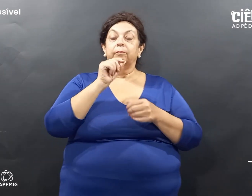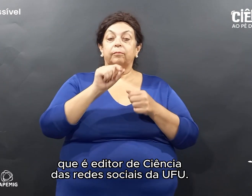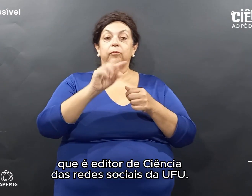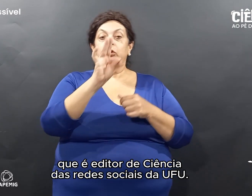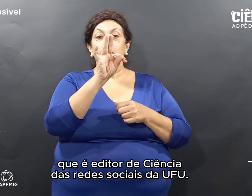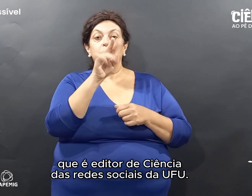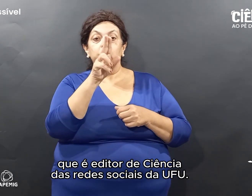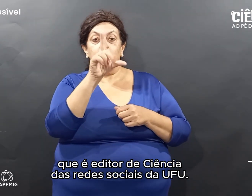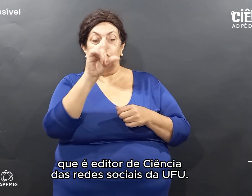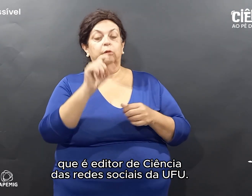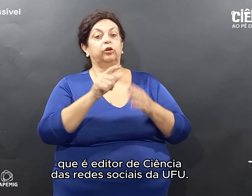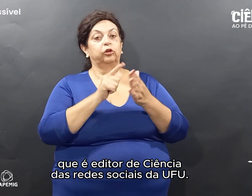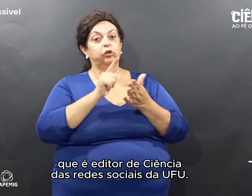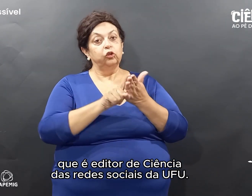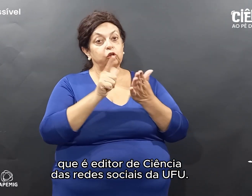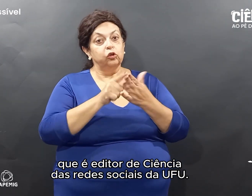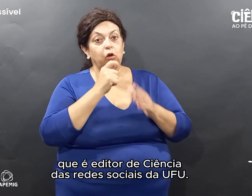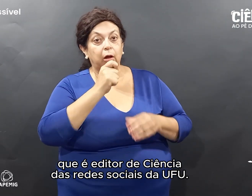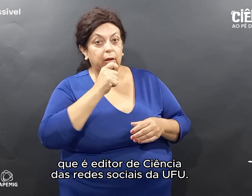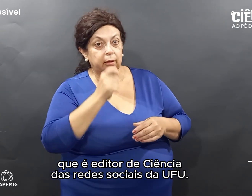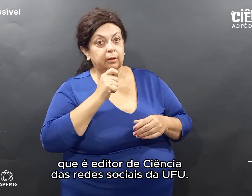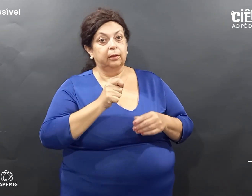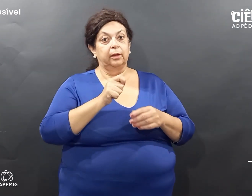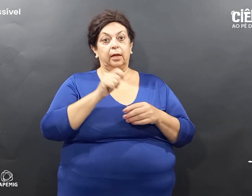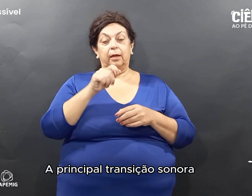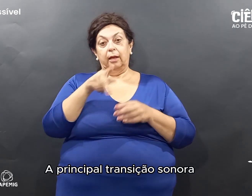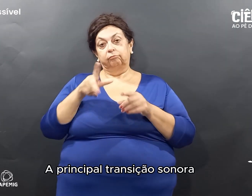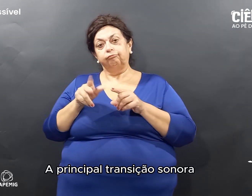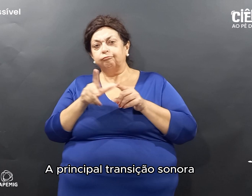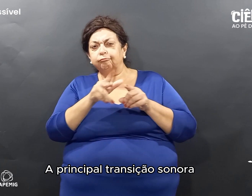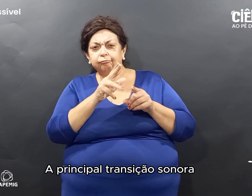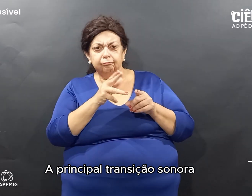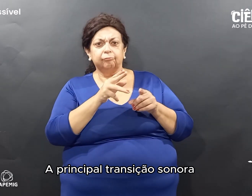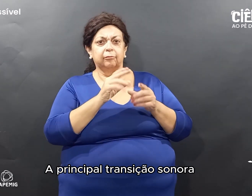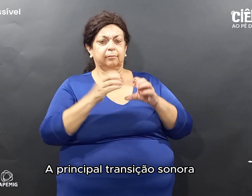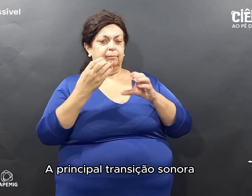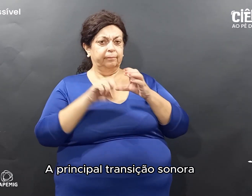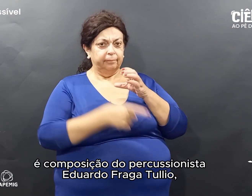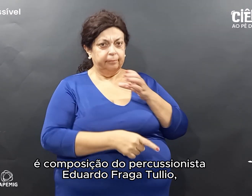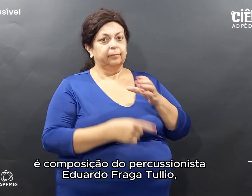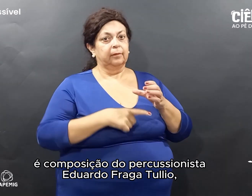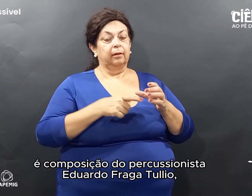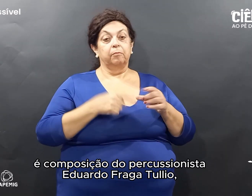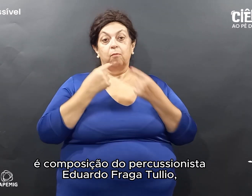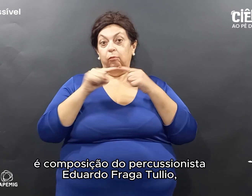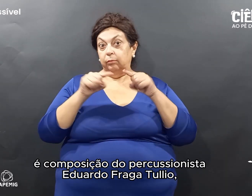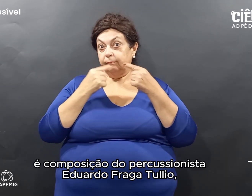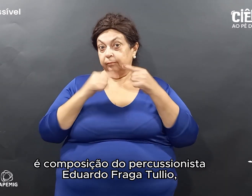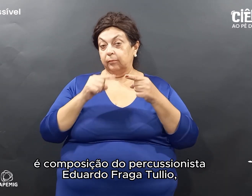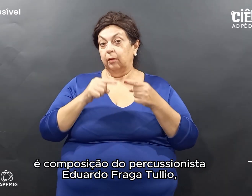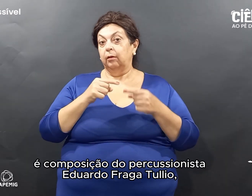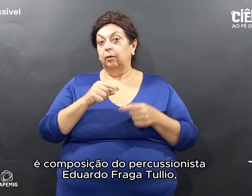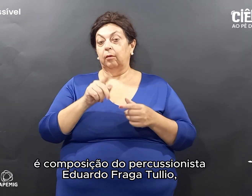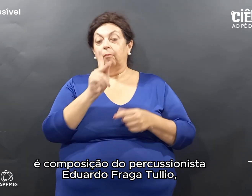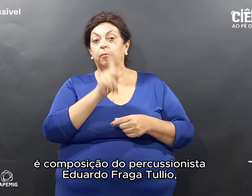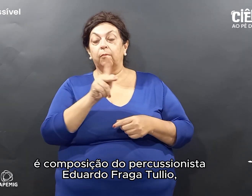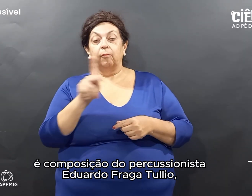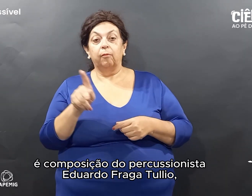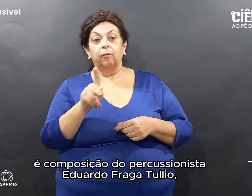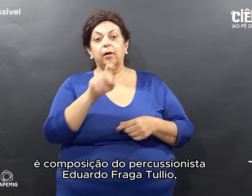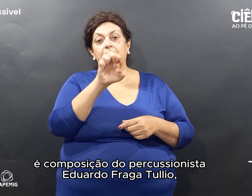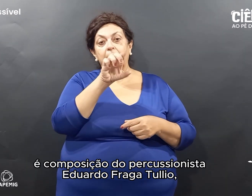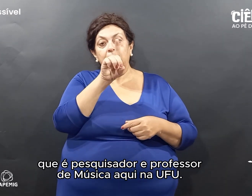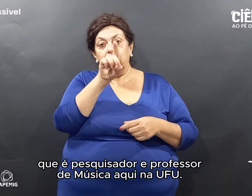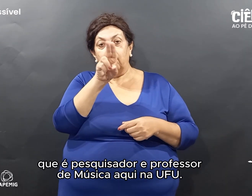Daniel, que é editor de ciência das redes sociais da UFO. A principal transição sonora é composição do percussionista Eduardo